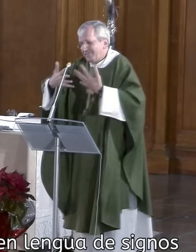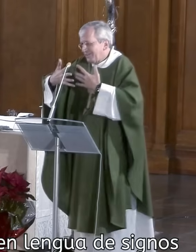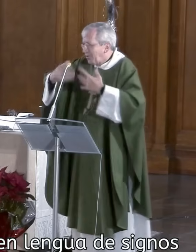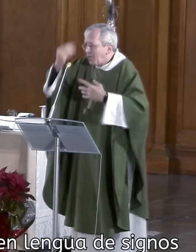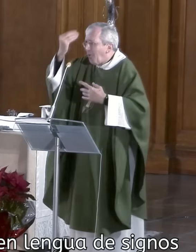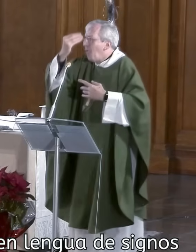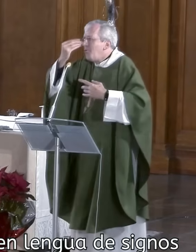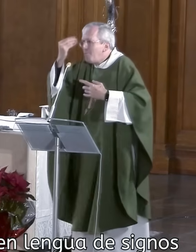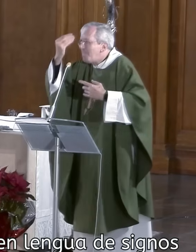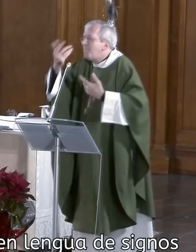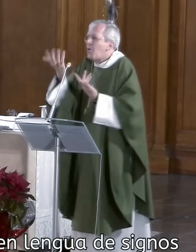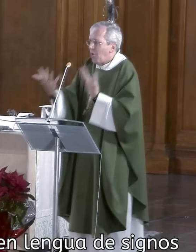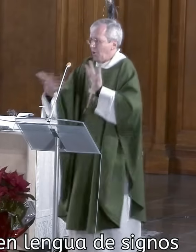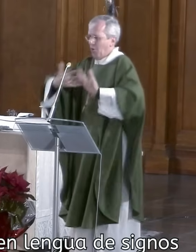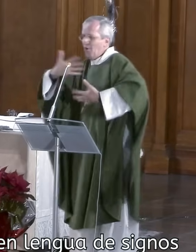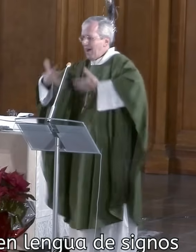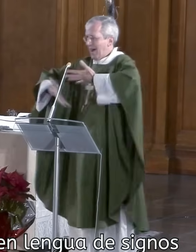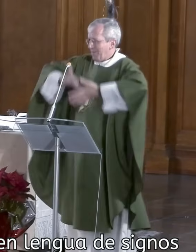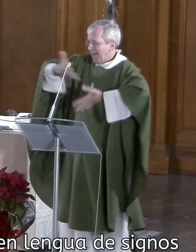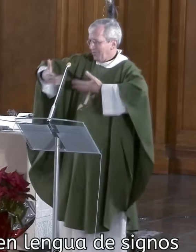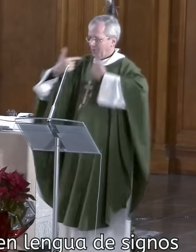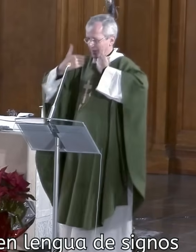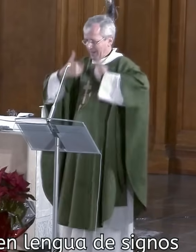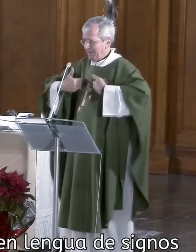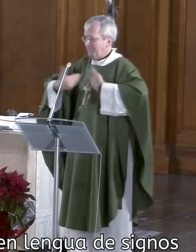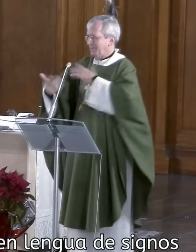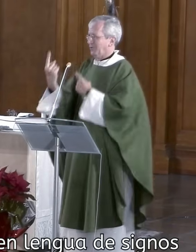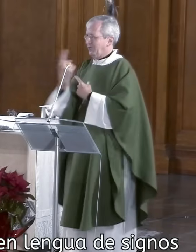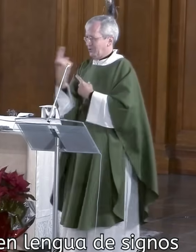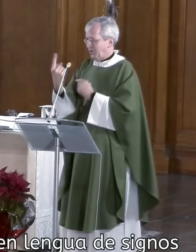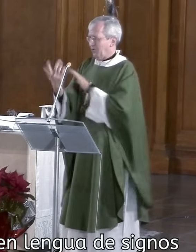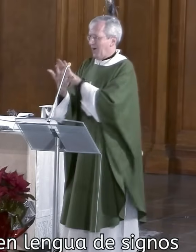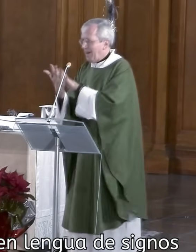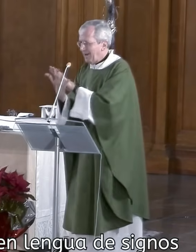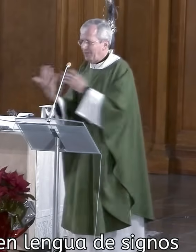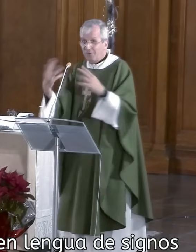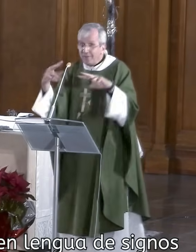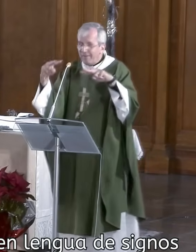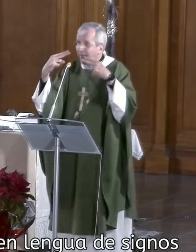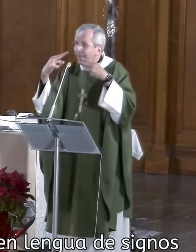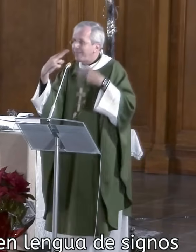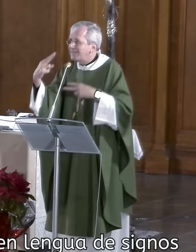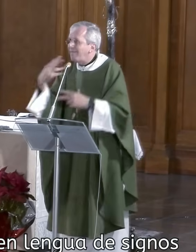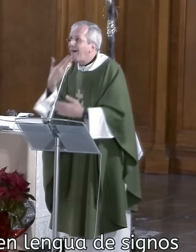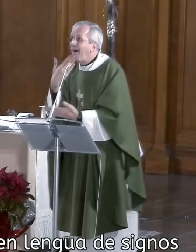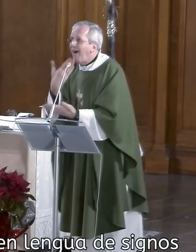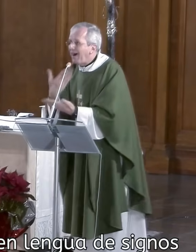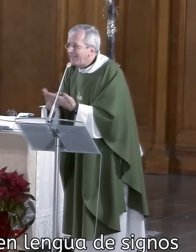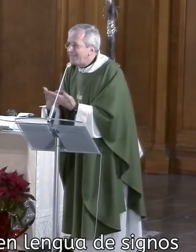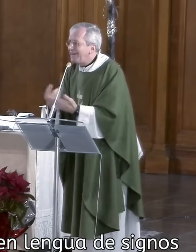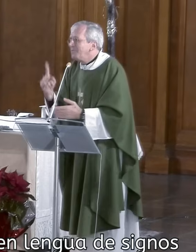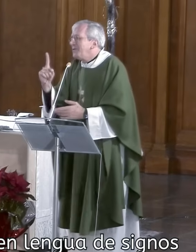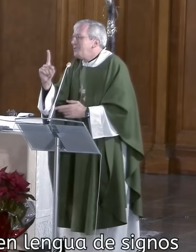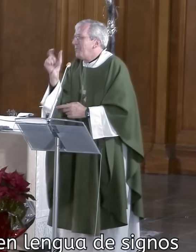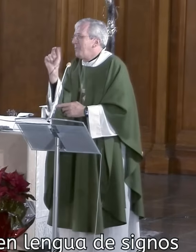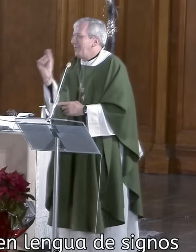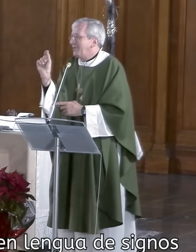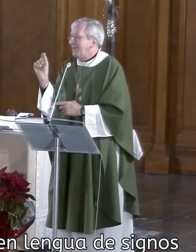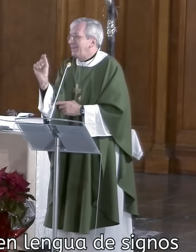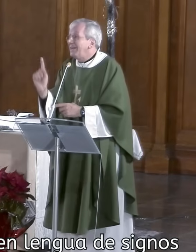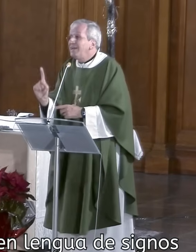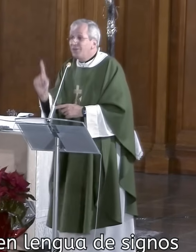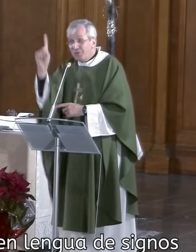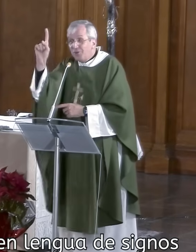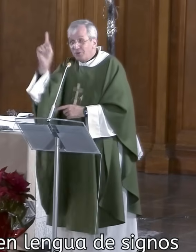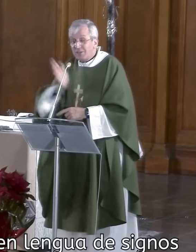hizo todo un monólogo hablando él mismo, solo hablando, y la gente estaba atenta. Y hubo un momento